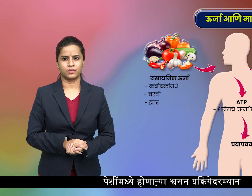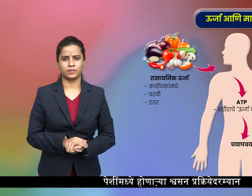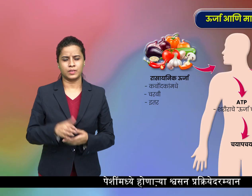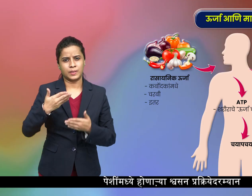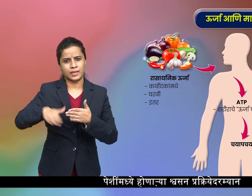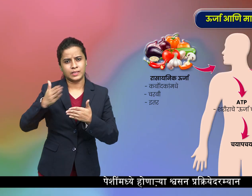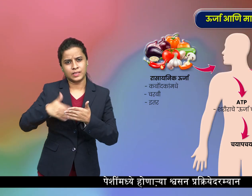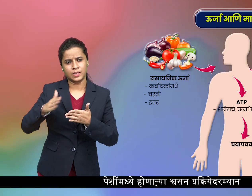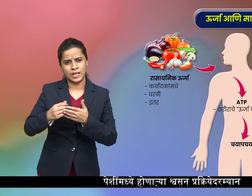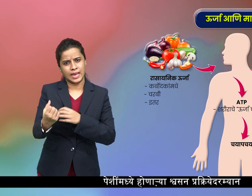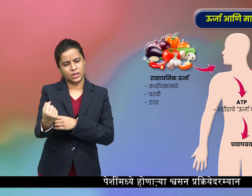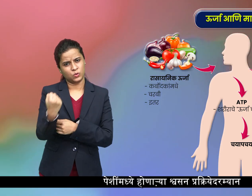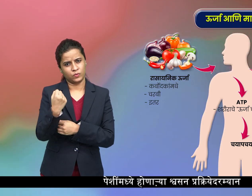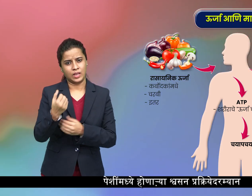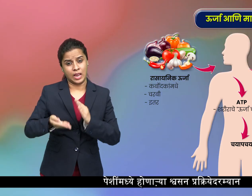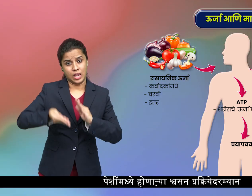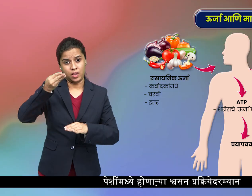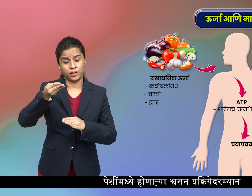पेशींमध्ये होणाऱ्या श्वसन प्रक्रियेदरम्यान